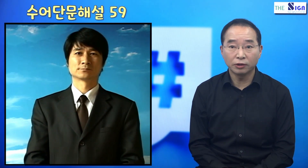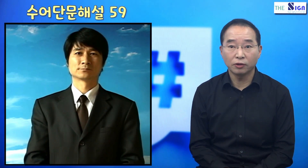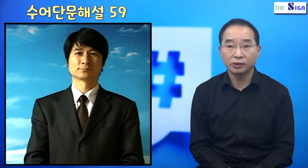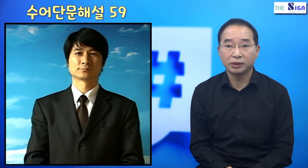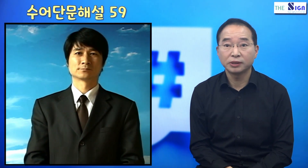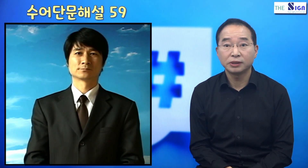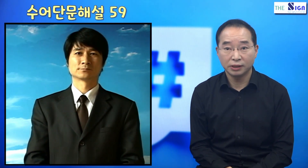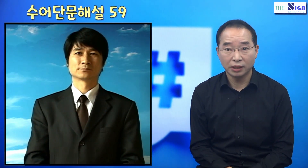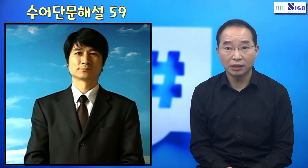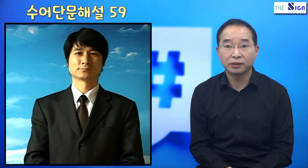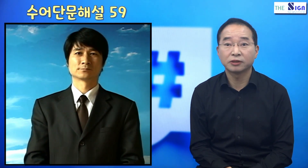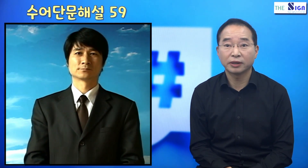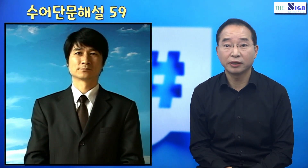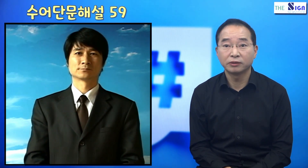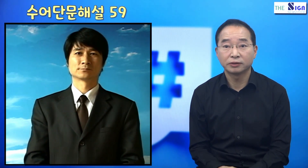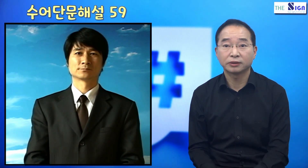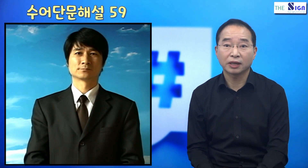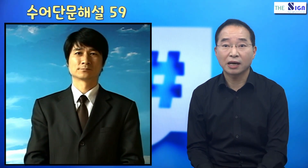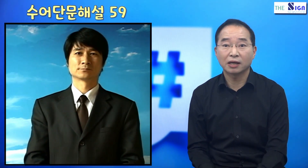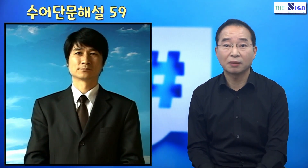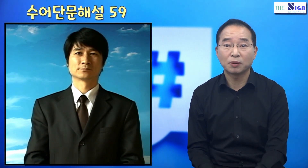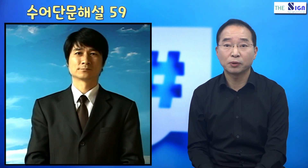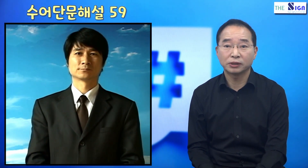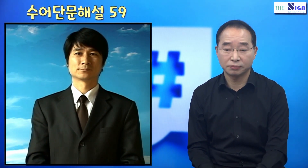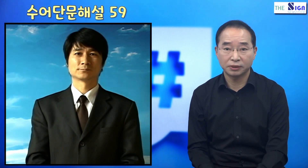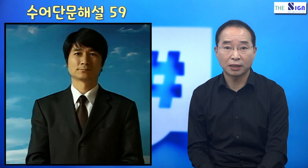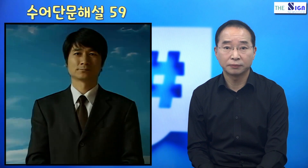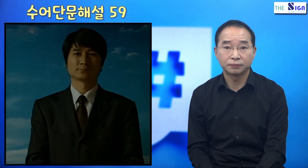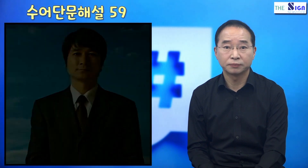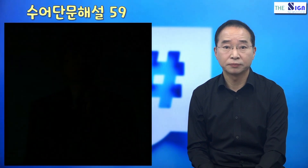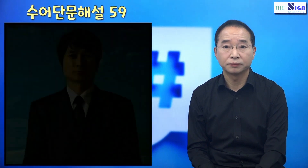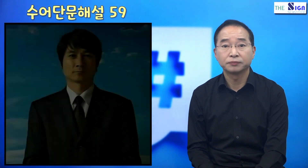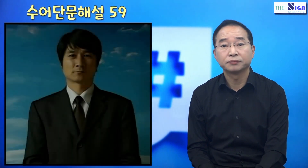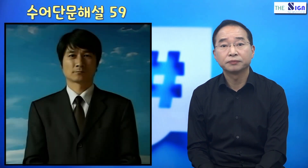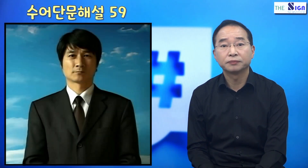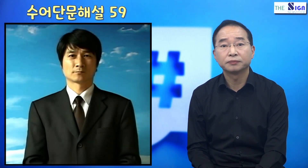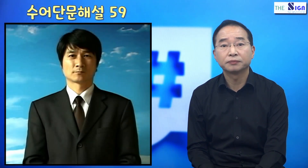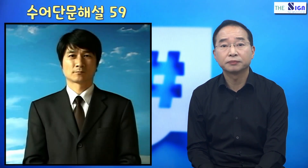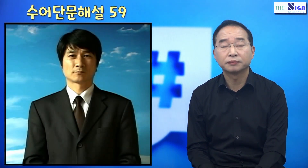자, 어떤 내용인지 이해가 되셨나요? 자, 각각을 한번 보겠습니다.